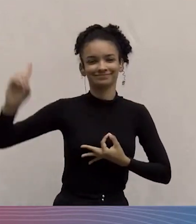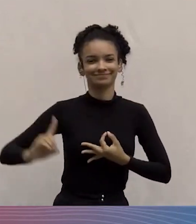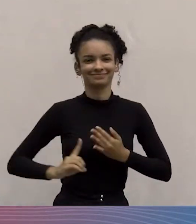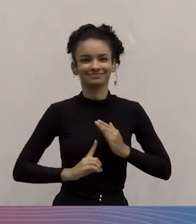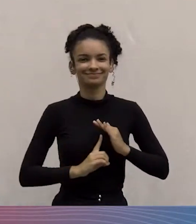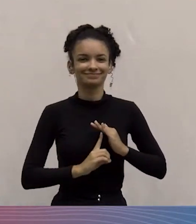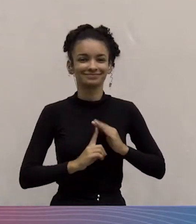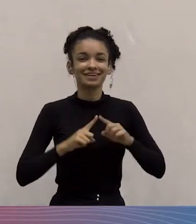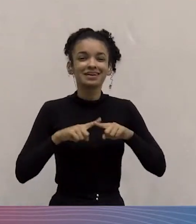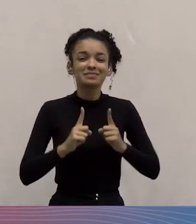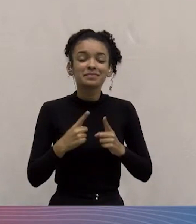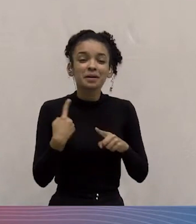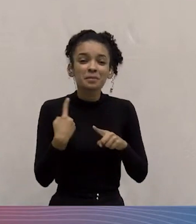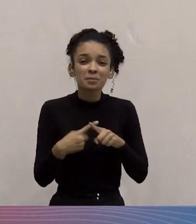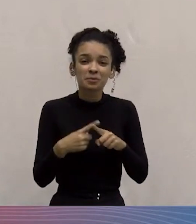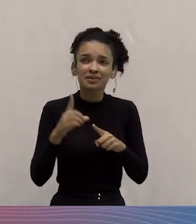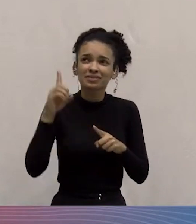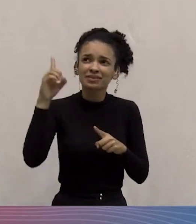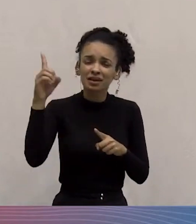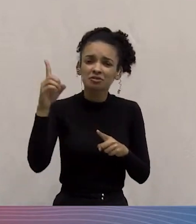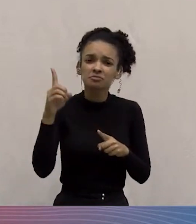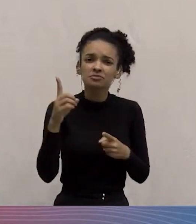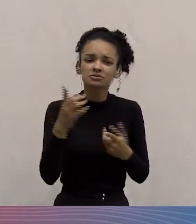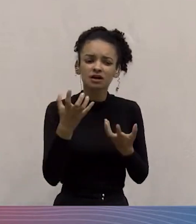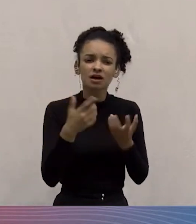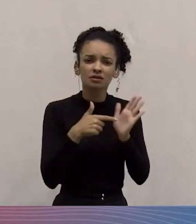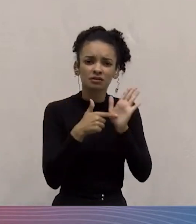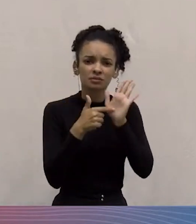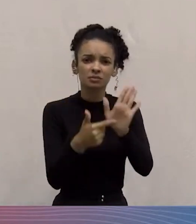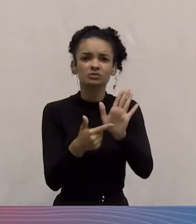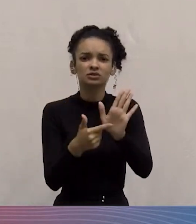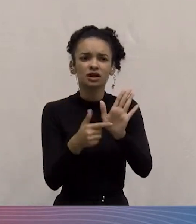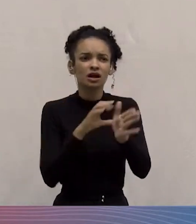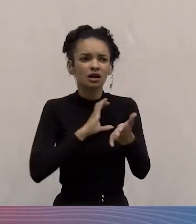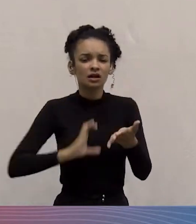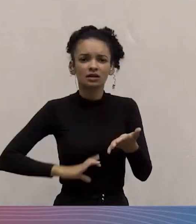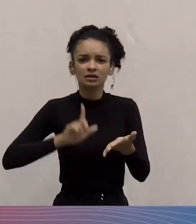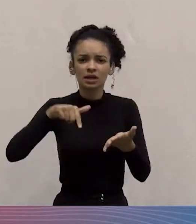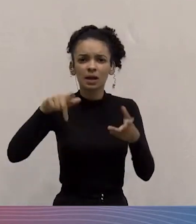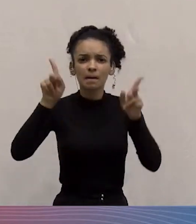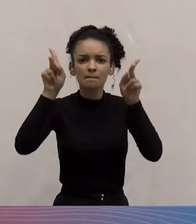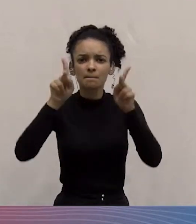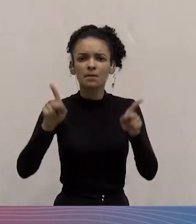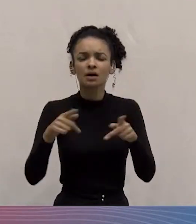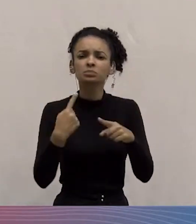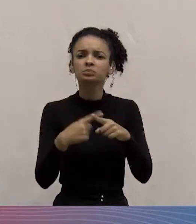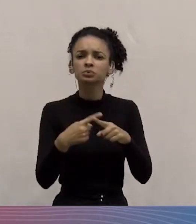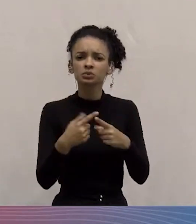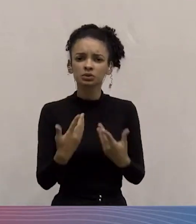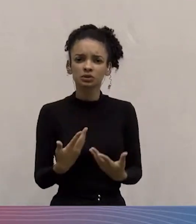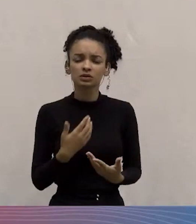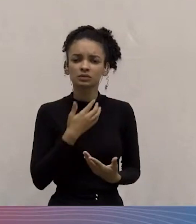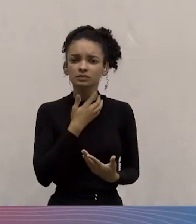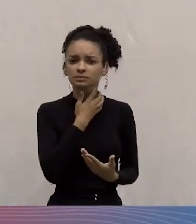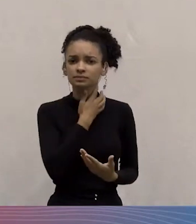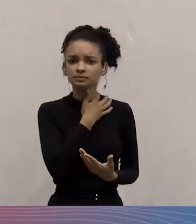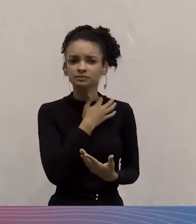Mas por que ele insiste nessa parte que eu li hoje, que Cristo é a paz, fazendo a paz? Por que isso,